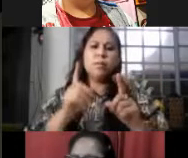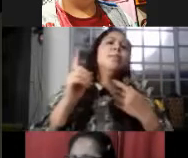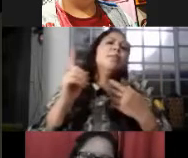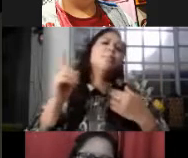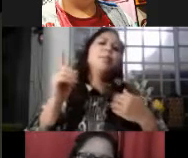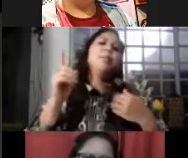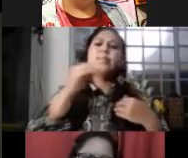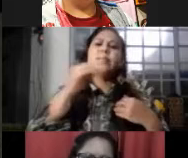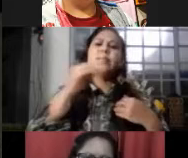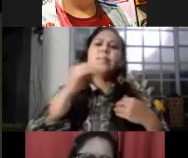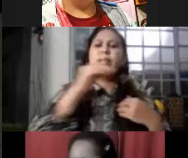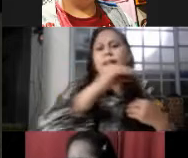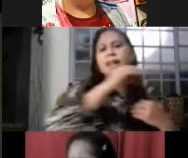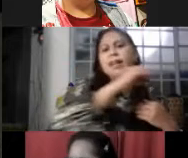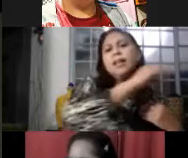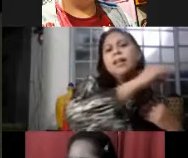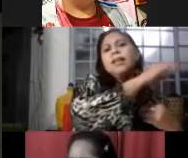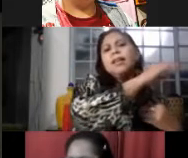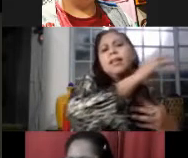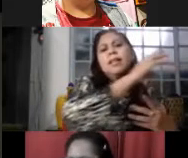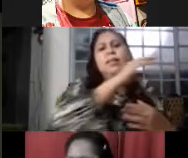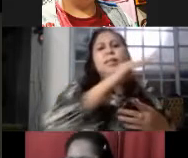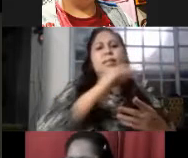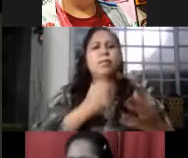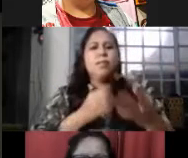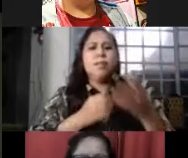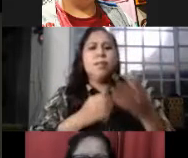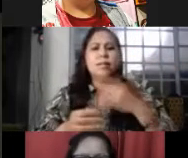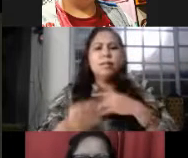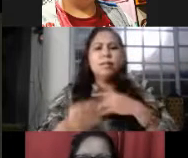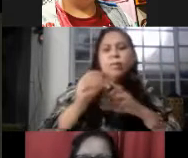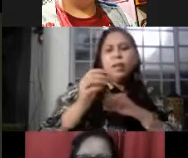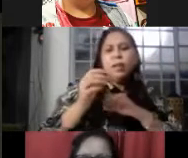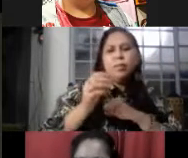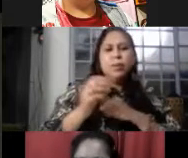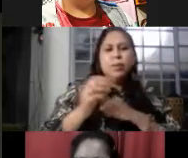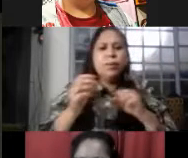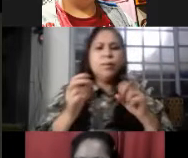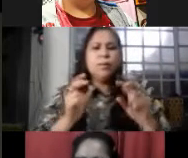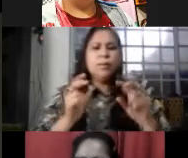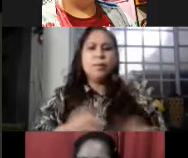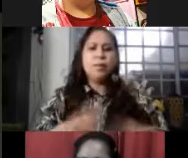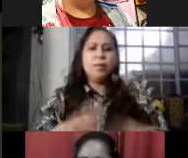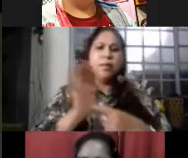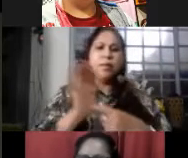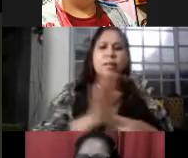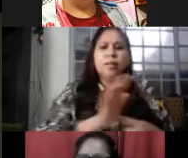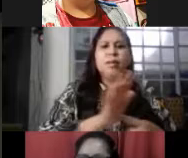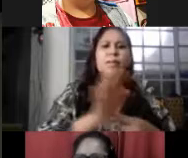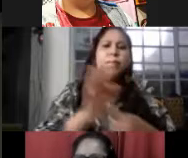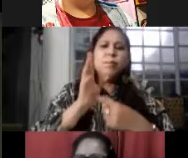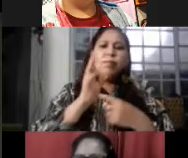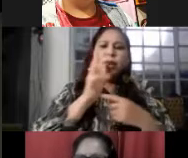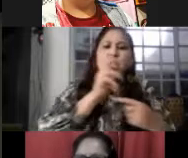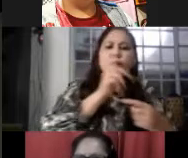Conheci o amor e ele me fez ver que eu voei tempo